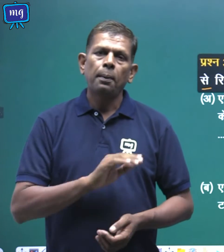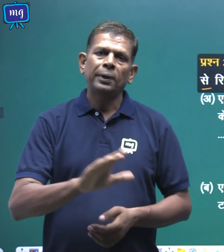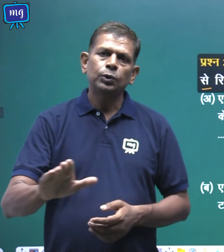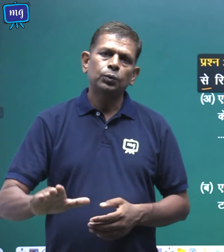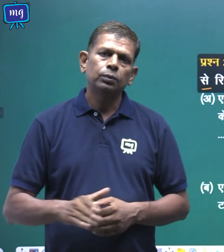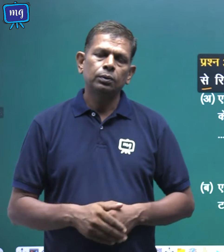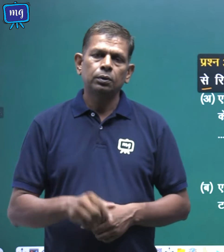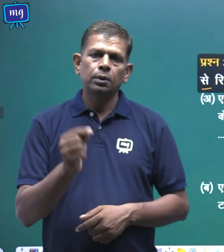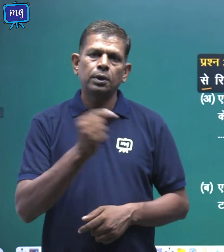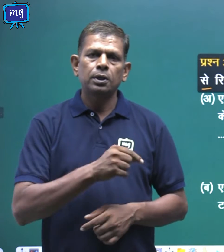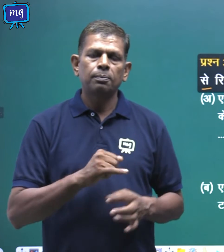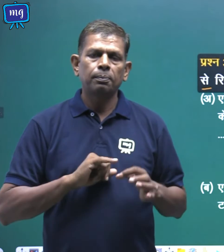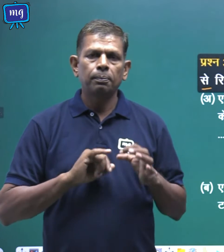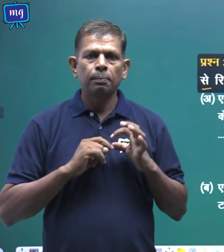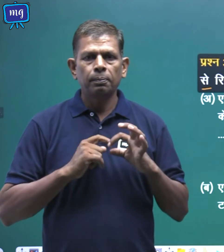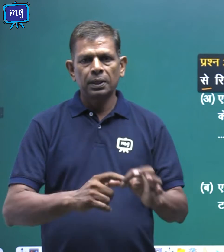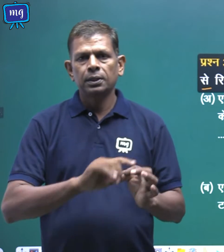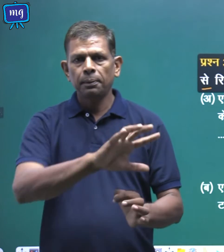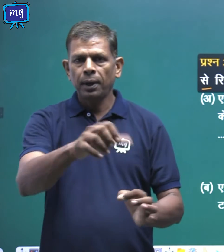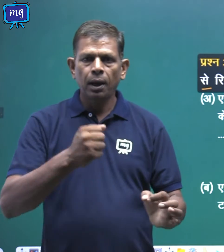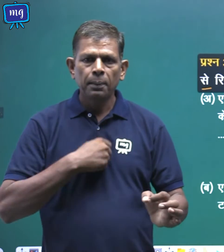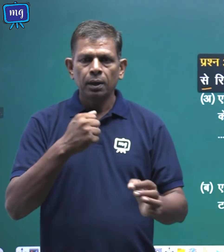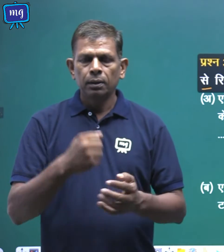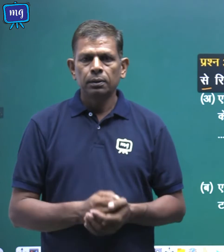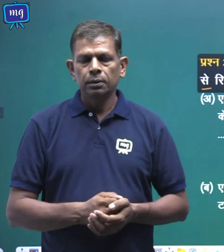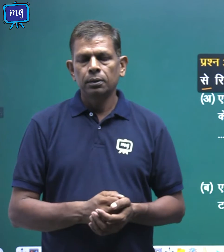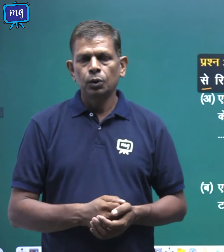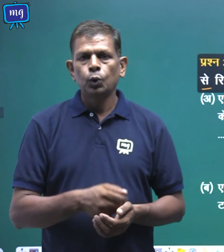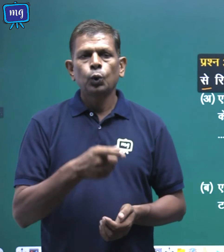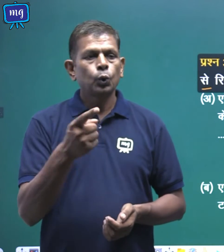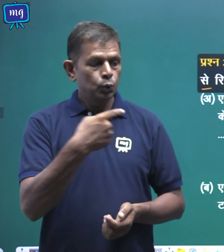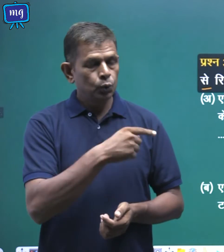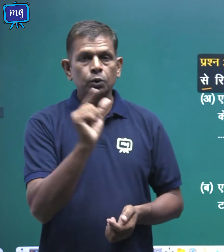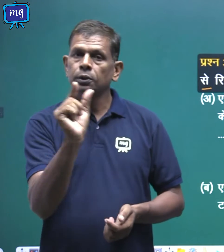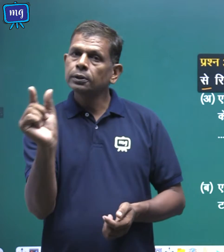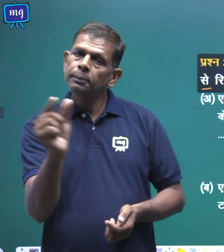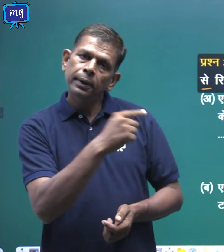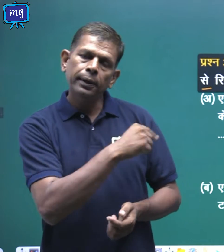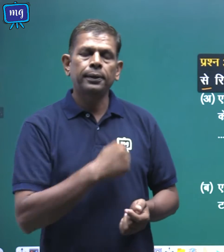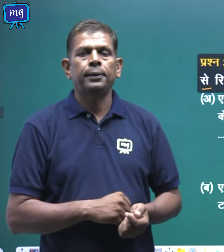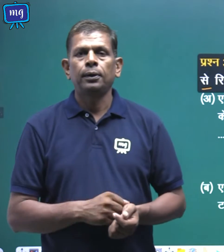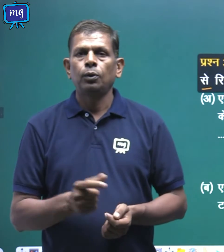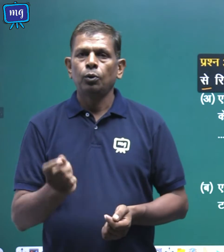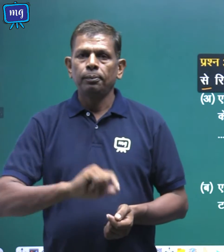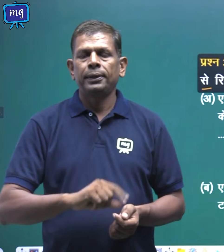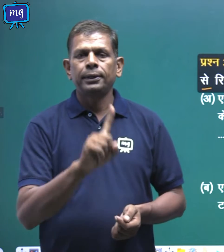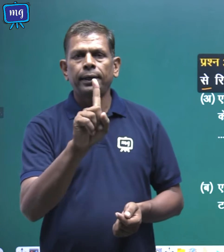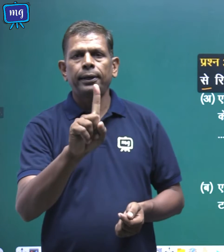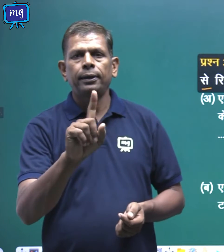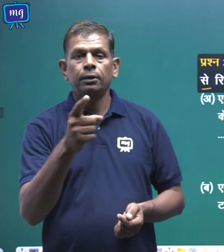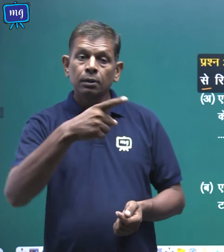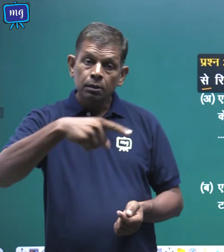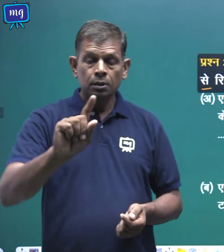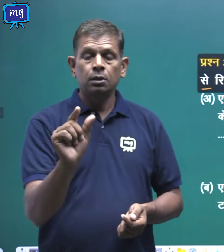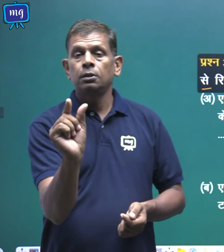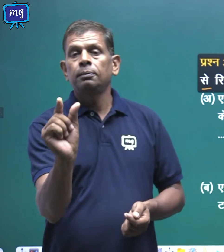बच्चों, इस प्रश्न में हमें जो शब्द दिए गए हैं उनमें से एक सही शब्द का